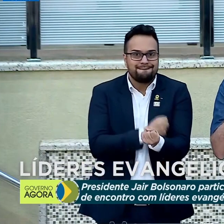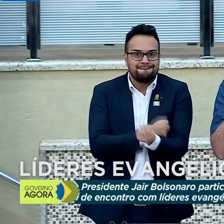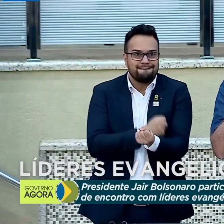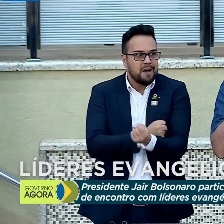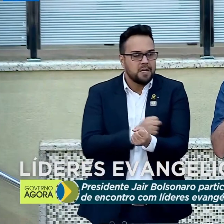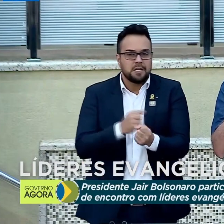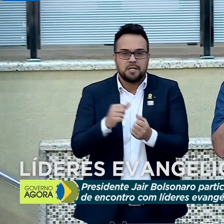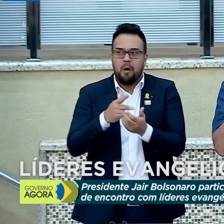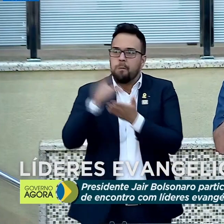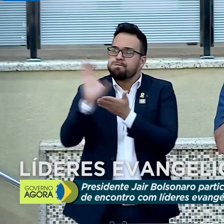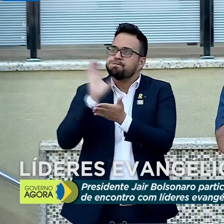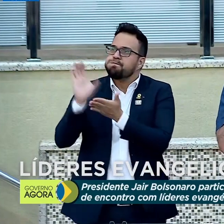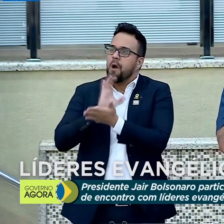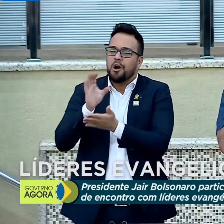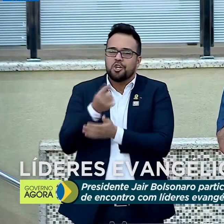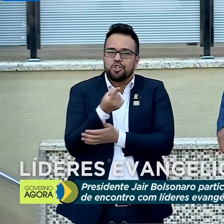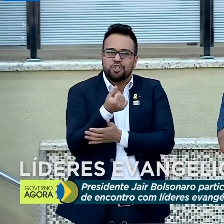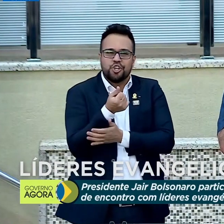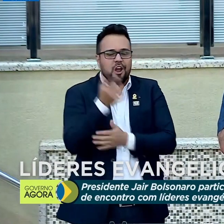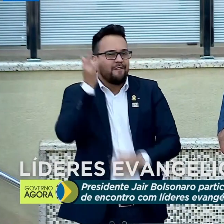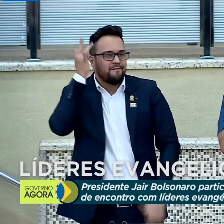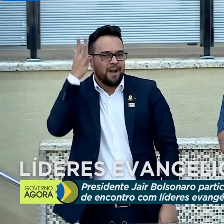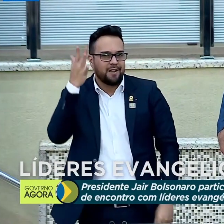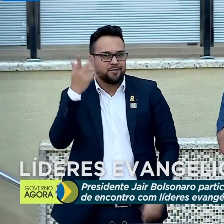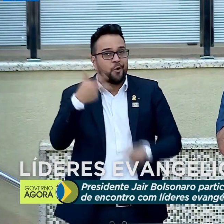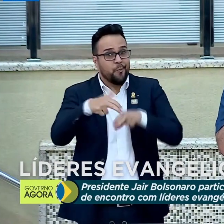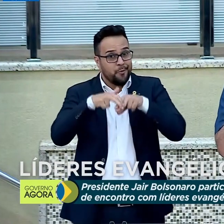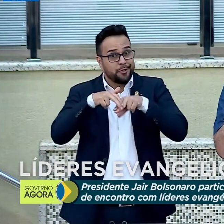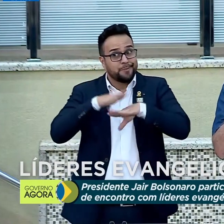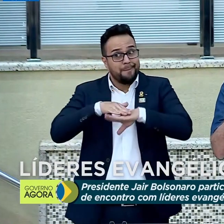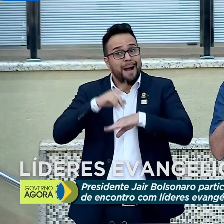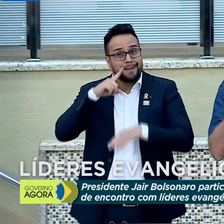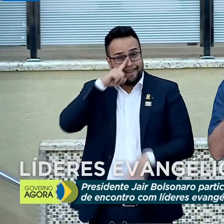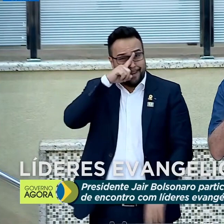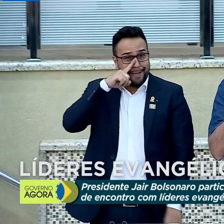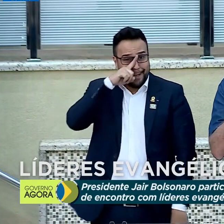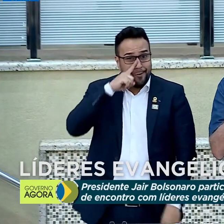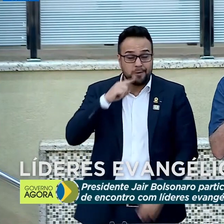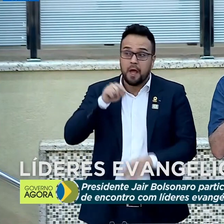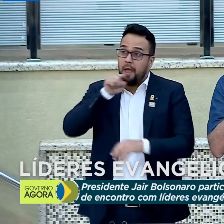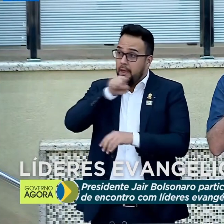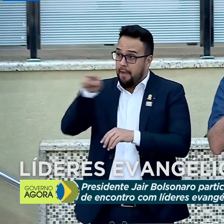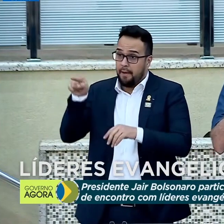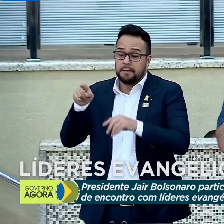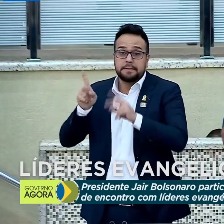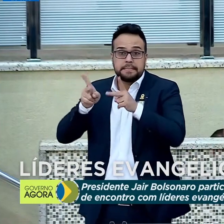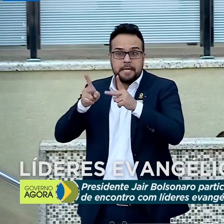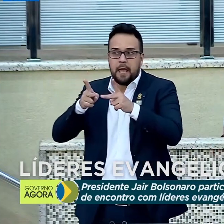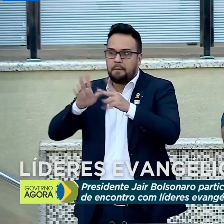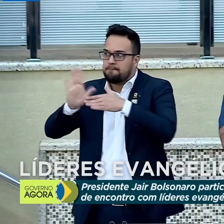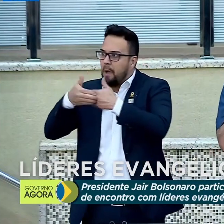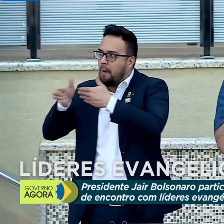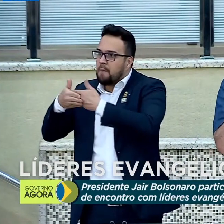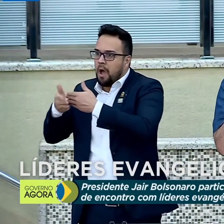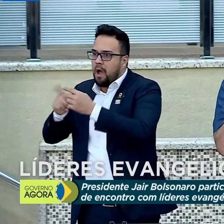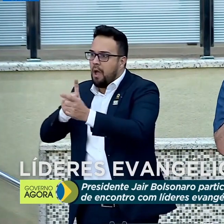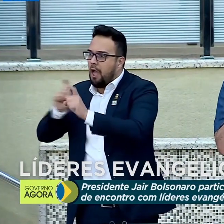os torna belicosos. Os fazem reunir, os fazem conspirar.